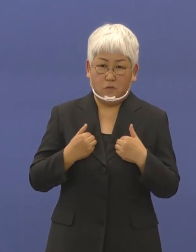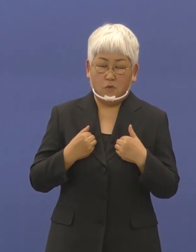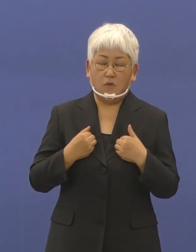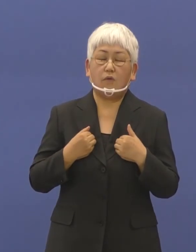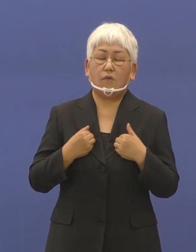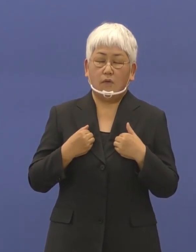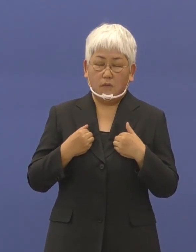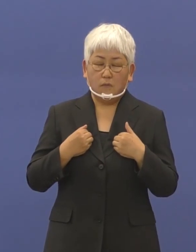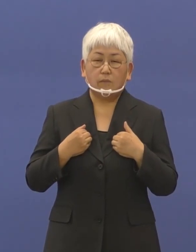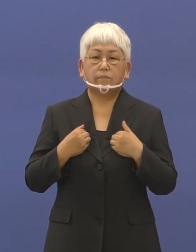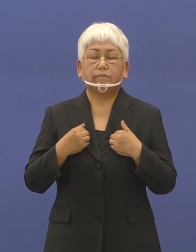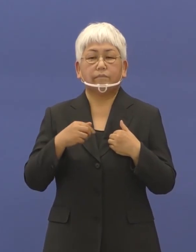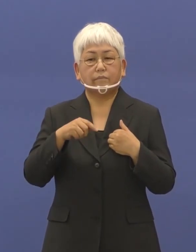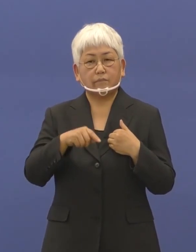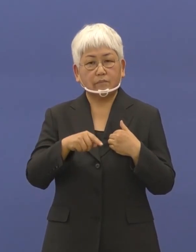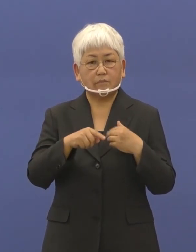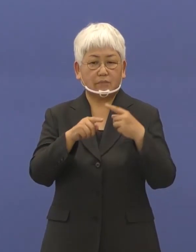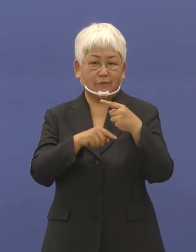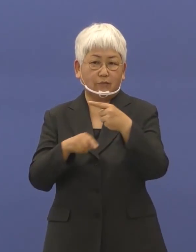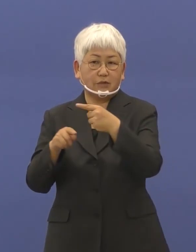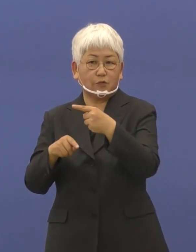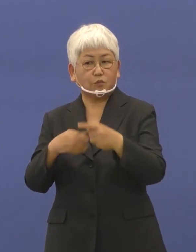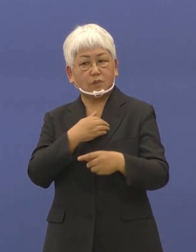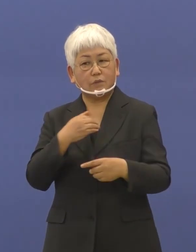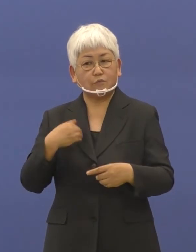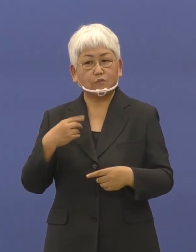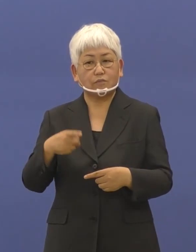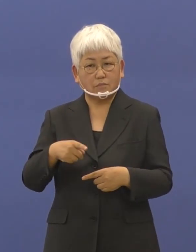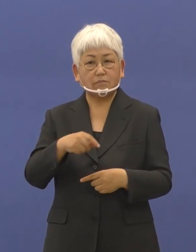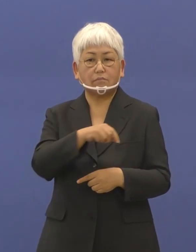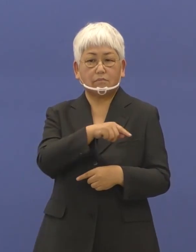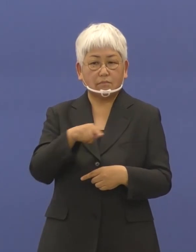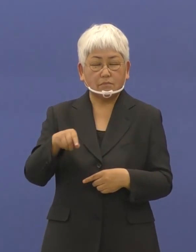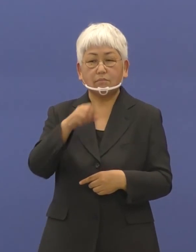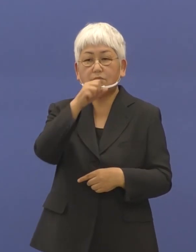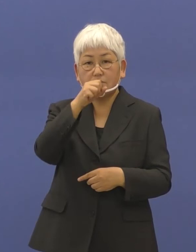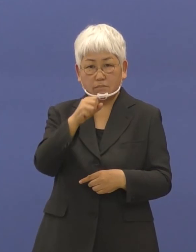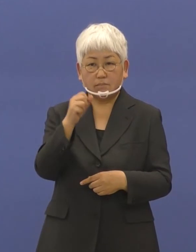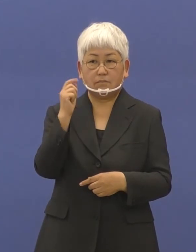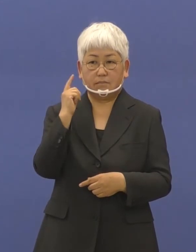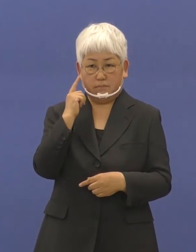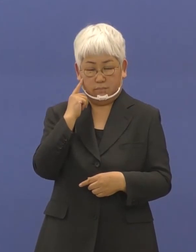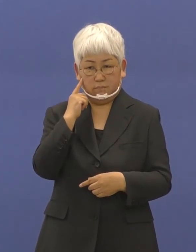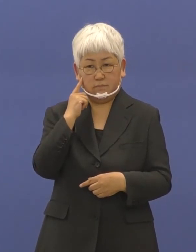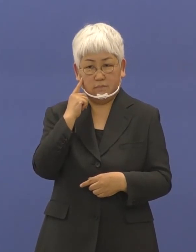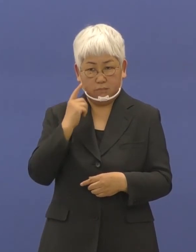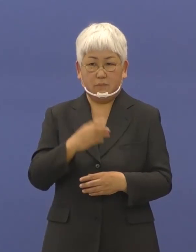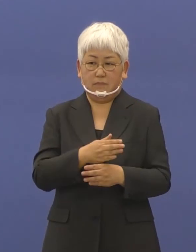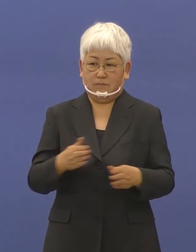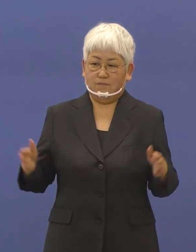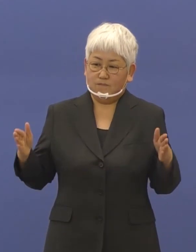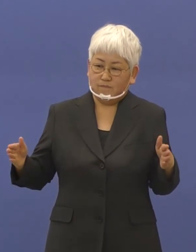ようになってきているからということだと思うんですけれども、